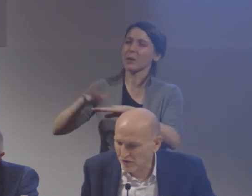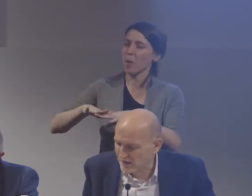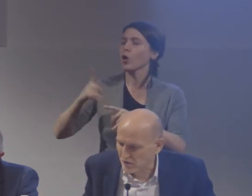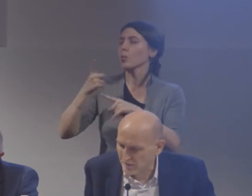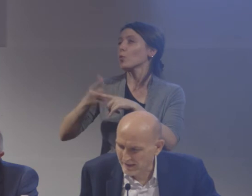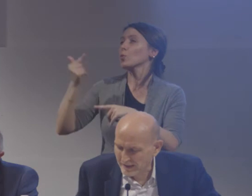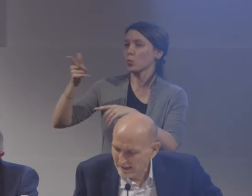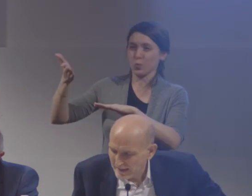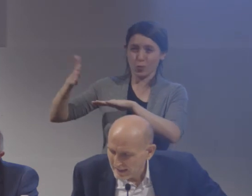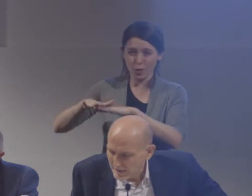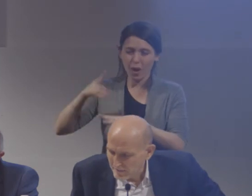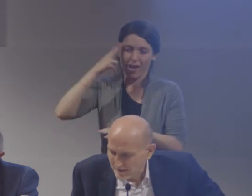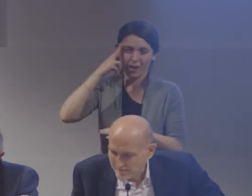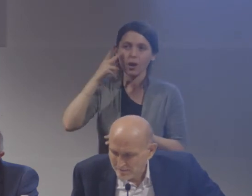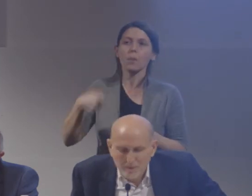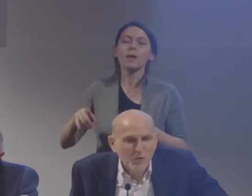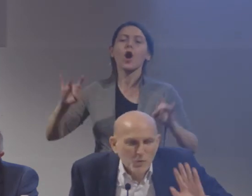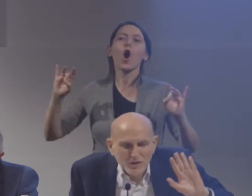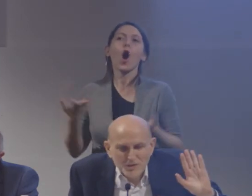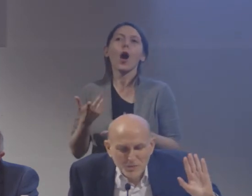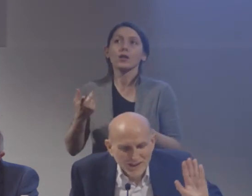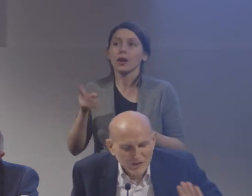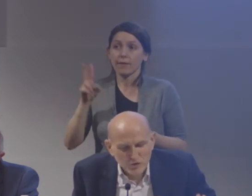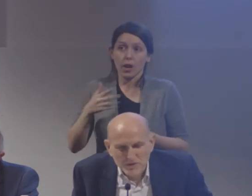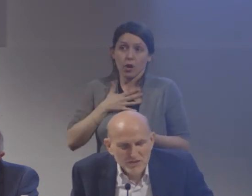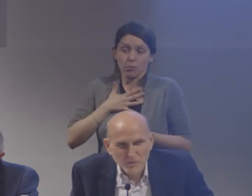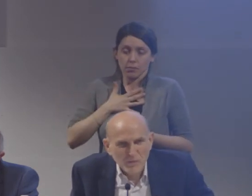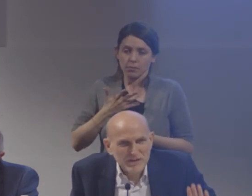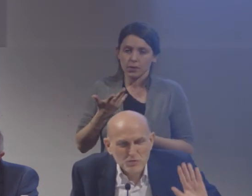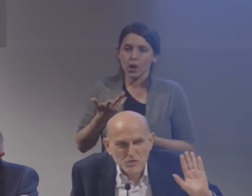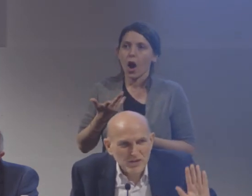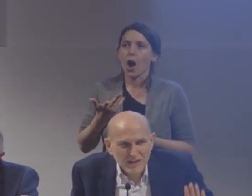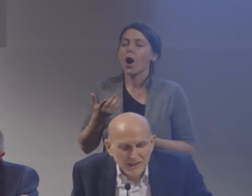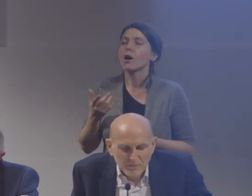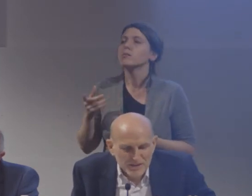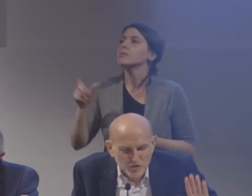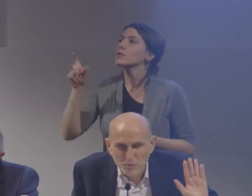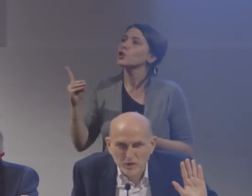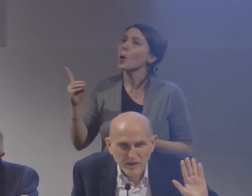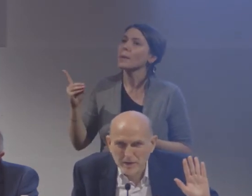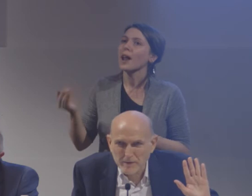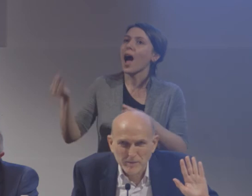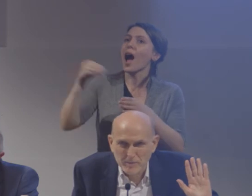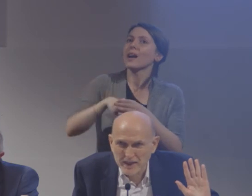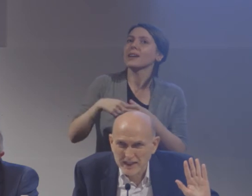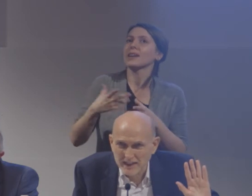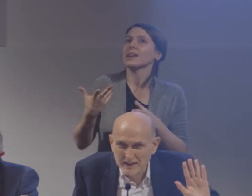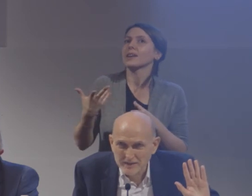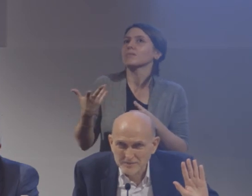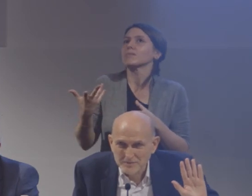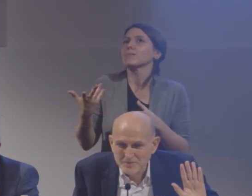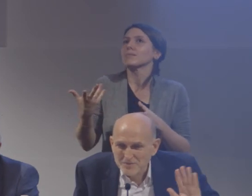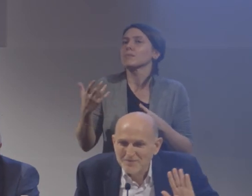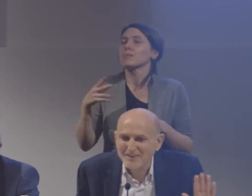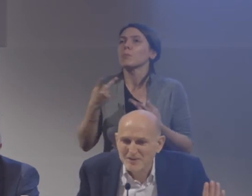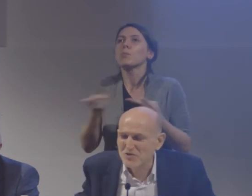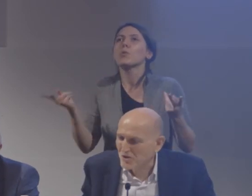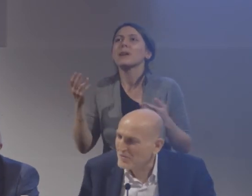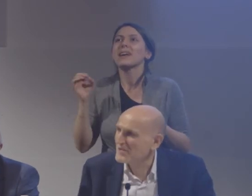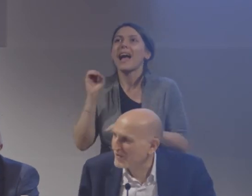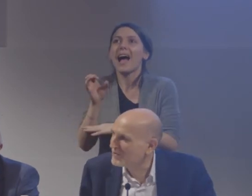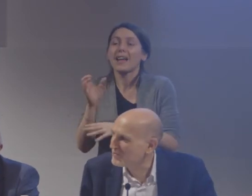appunto un'occasione per me. Comunque Don Milani dentro il Ministero della Pubblica Istruzione è persino più che il Papa Barbiana,